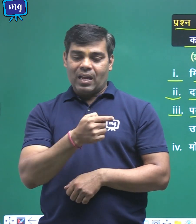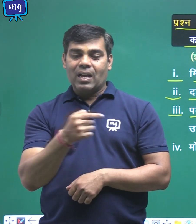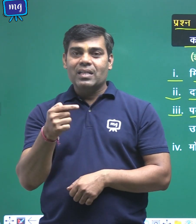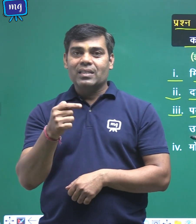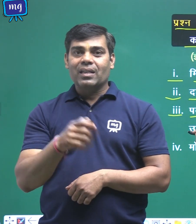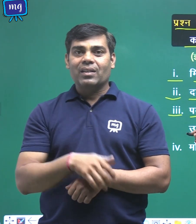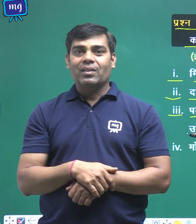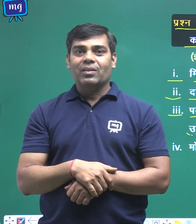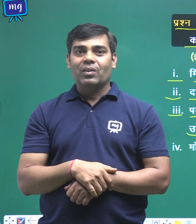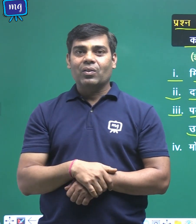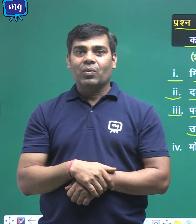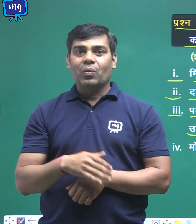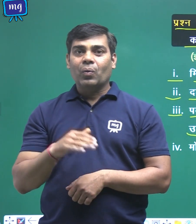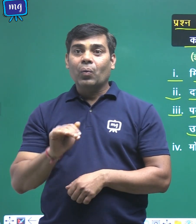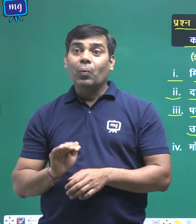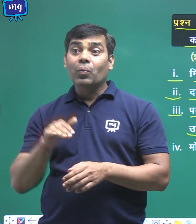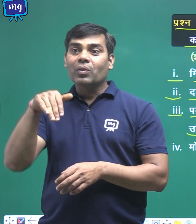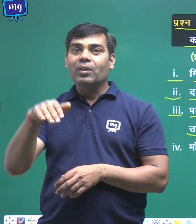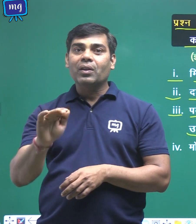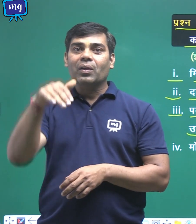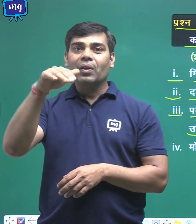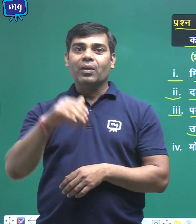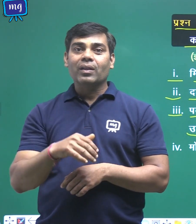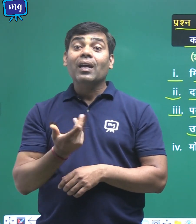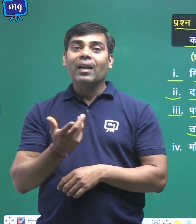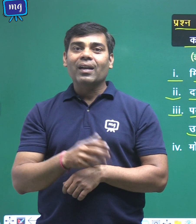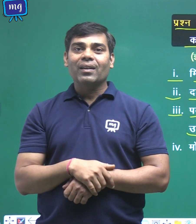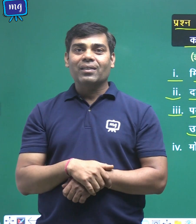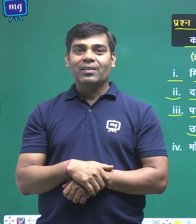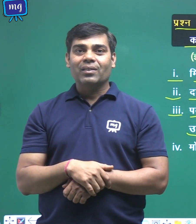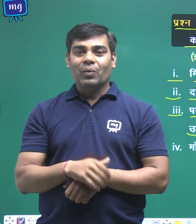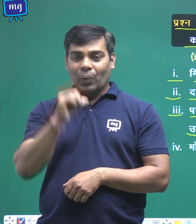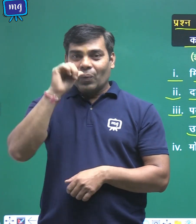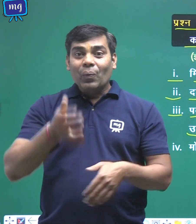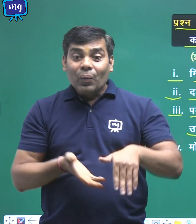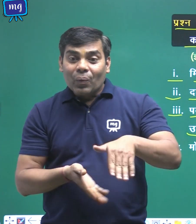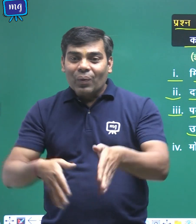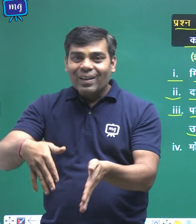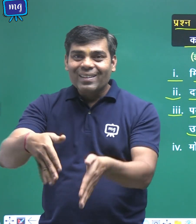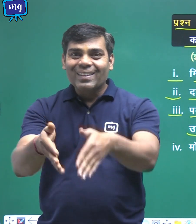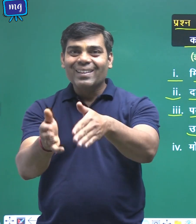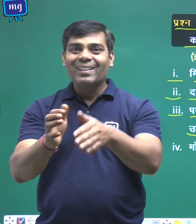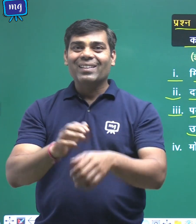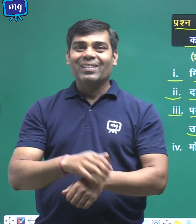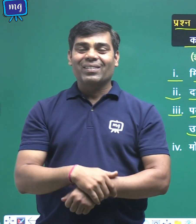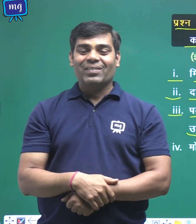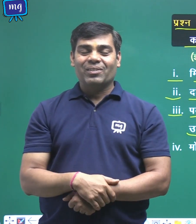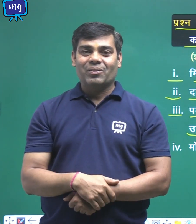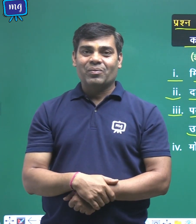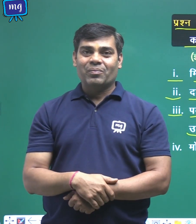खालिस्तान उछलती, क्या आएगा? नदी।